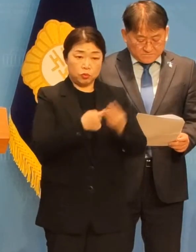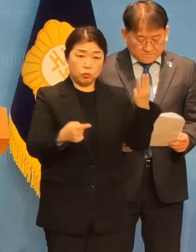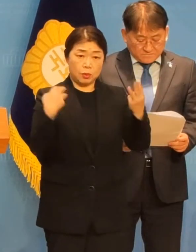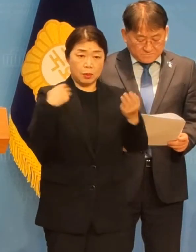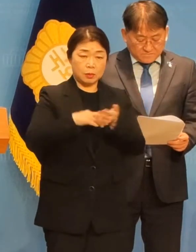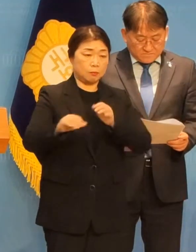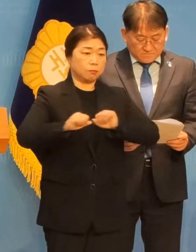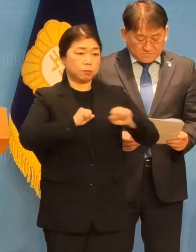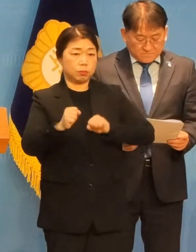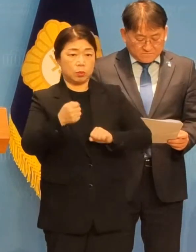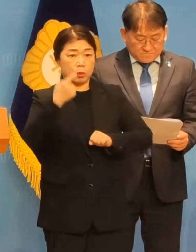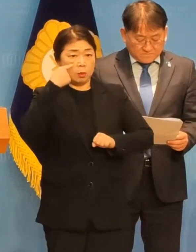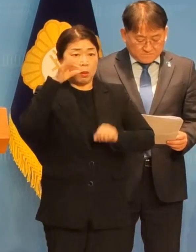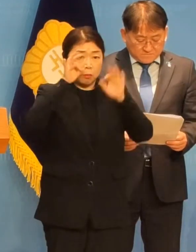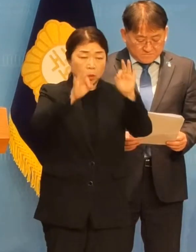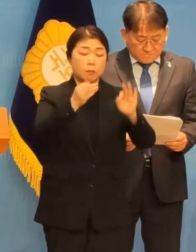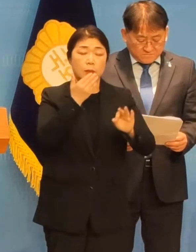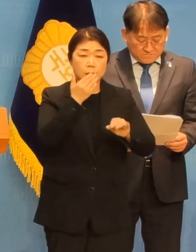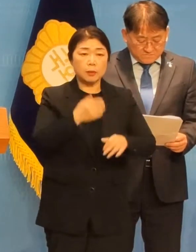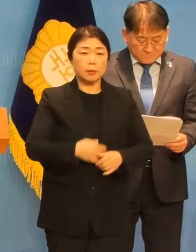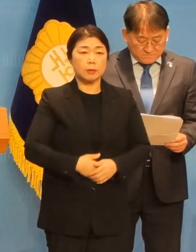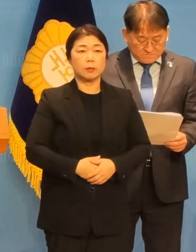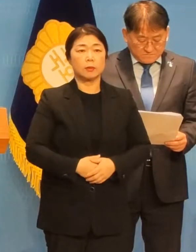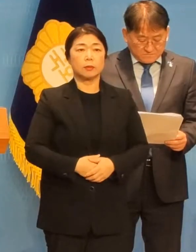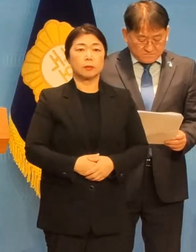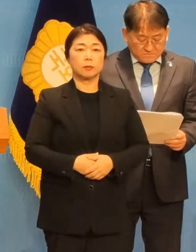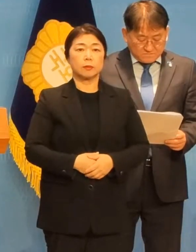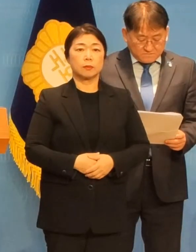장면을 목도할 것입니다.